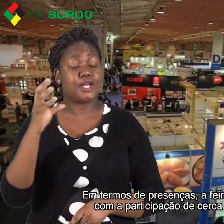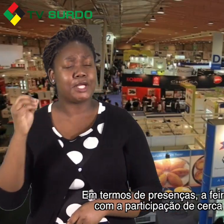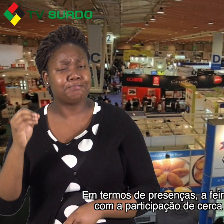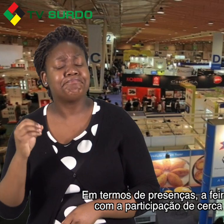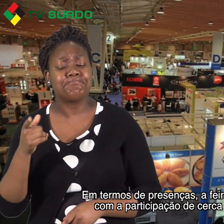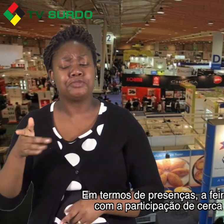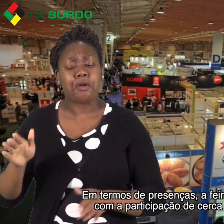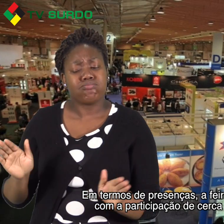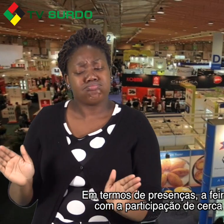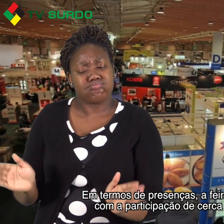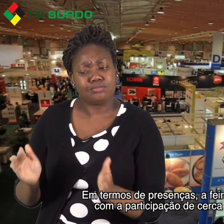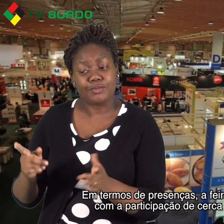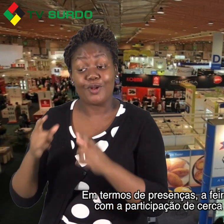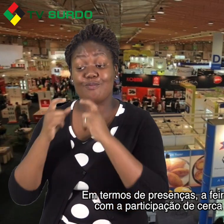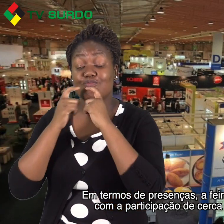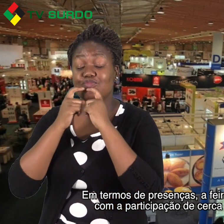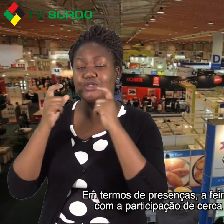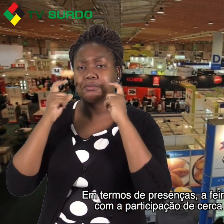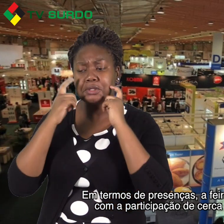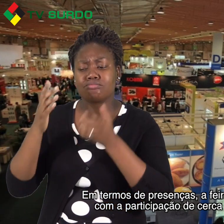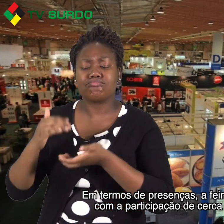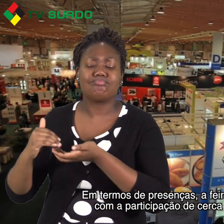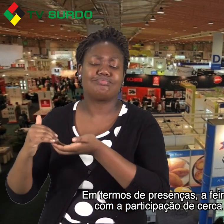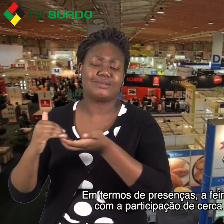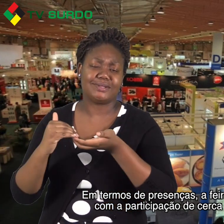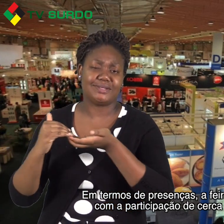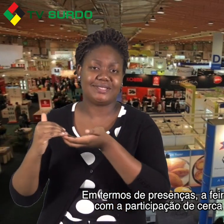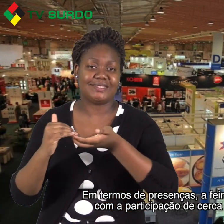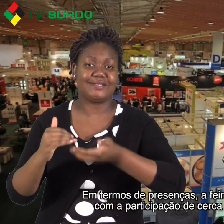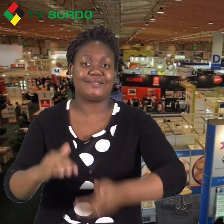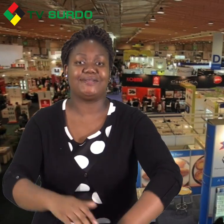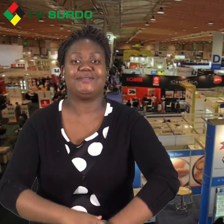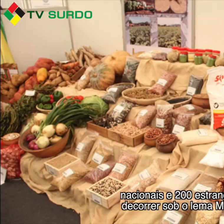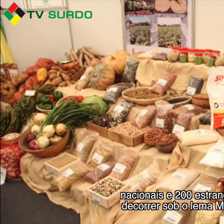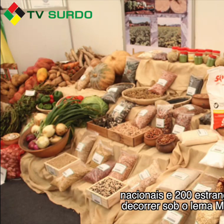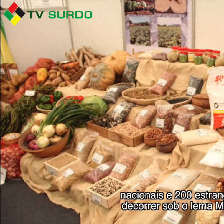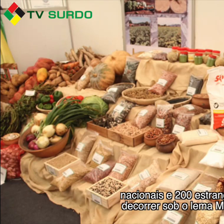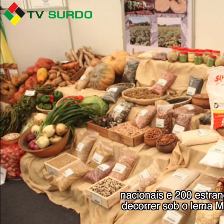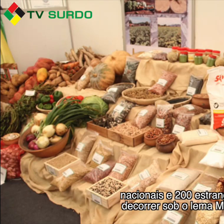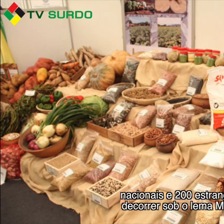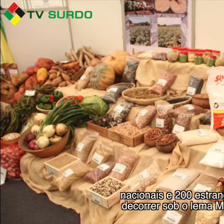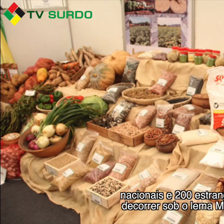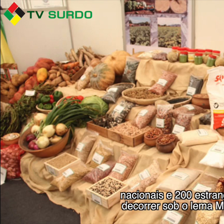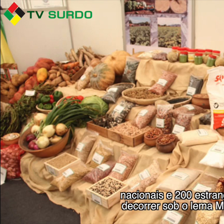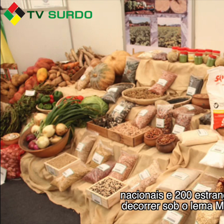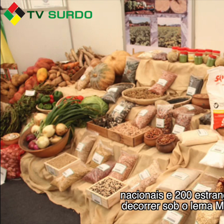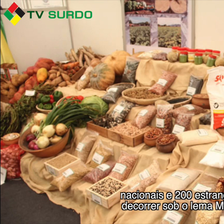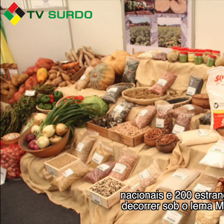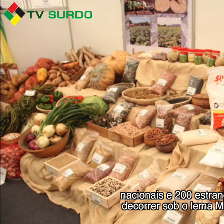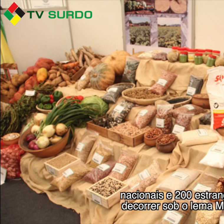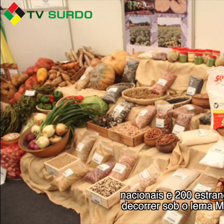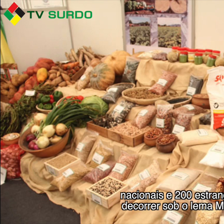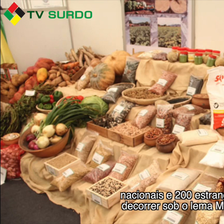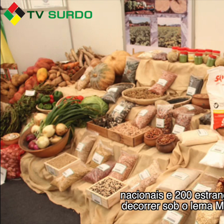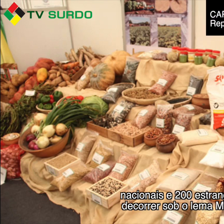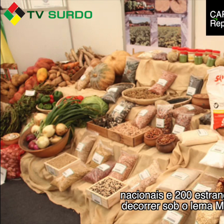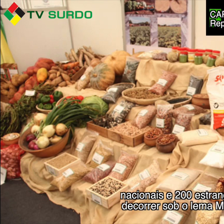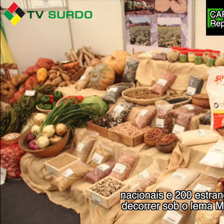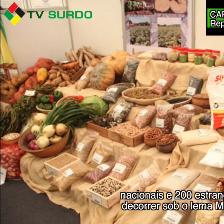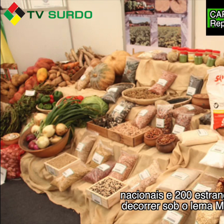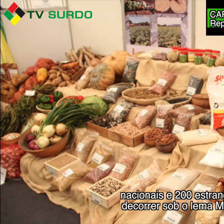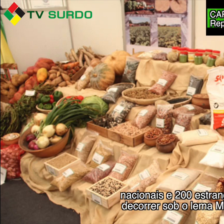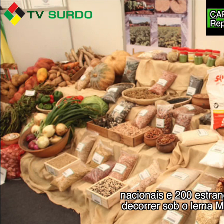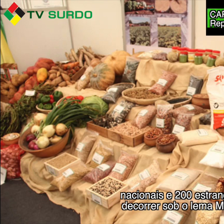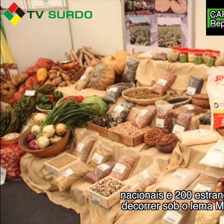ano contará com a participação de cerca de 450 empresas nacionais e 200 estrangeiras e vai